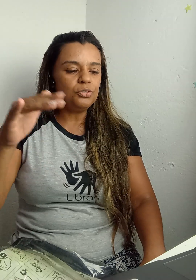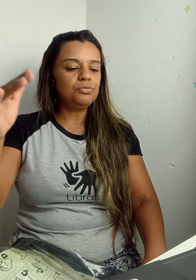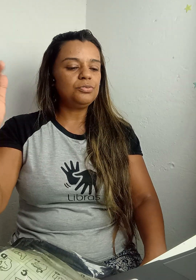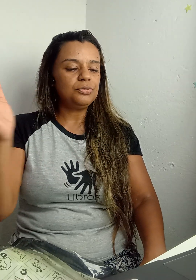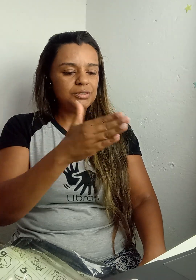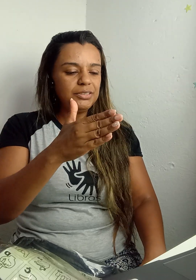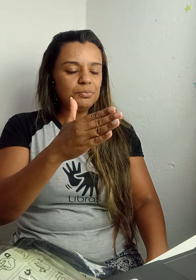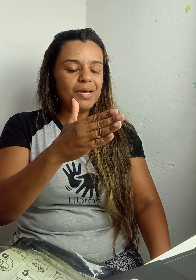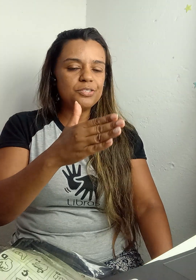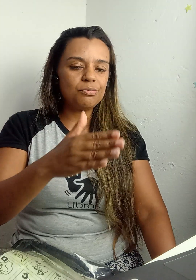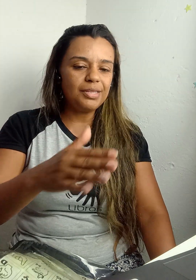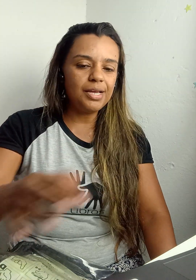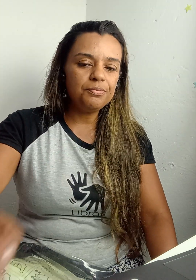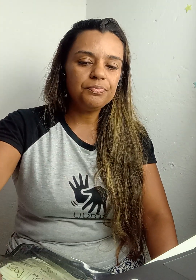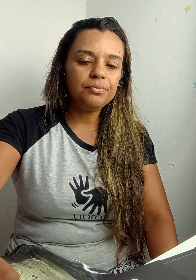novo, espaço, tá?